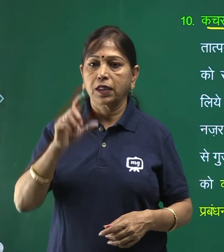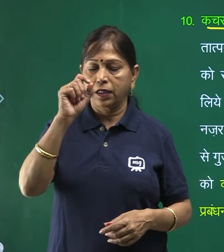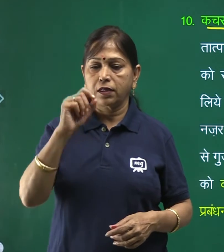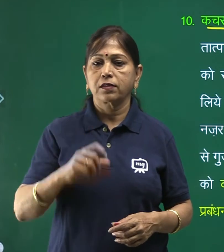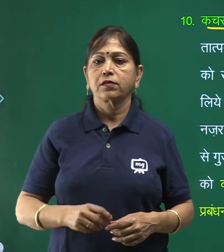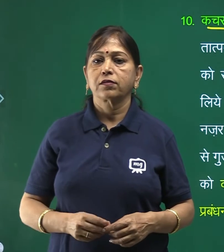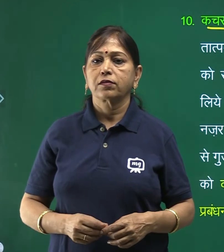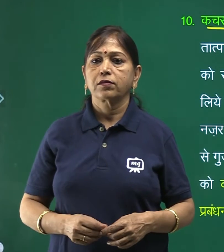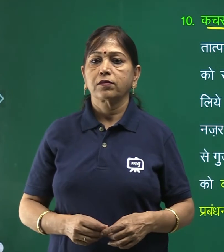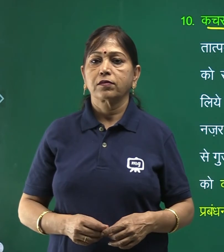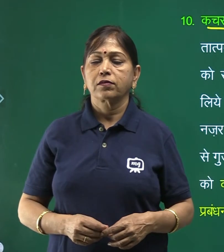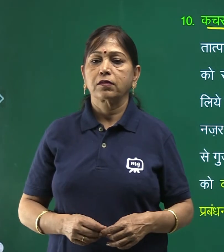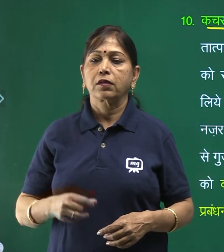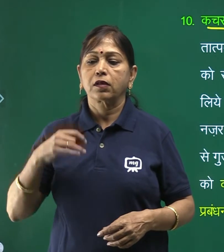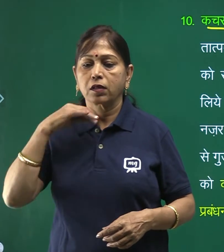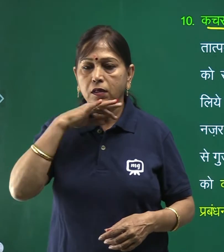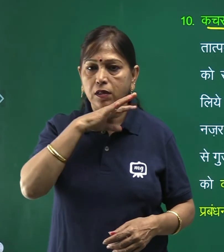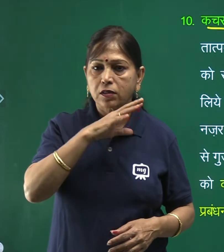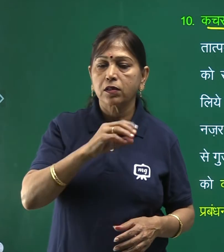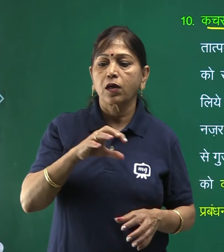10 कचरा प्रबंधन।